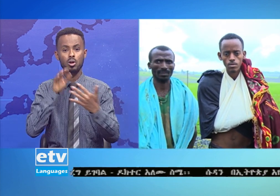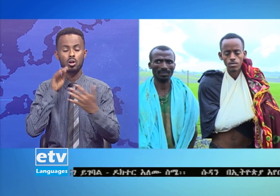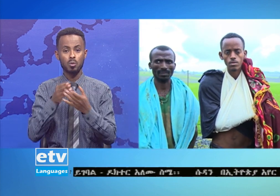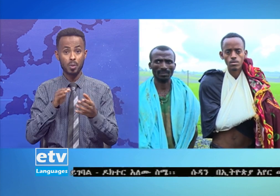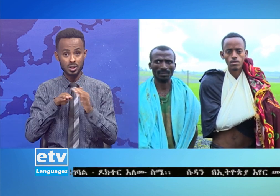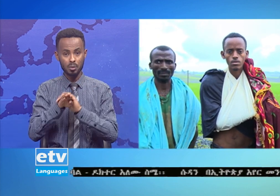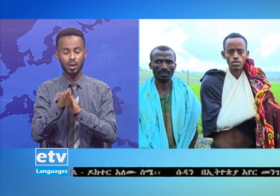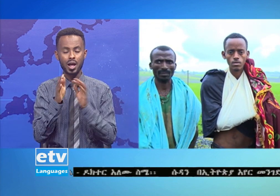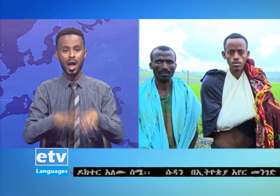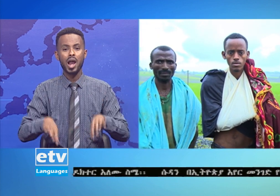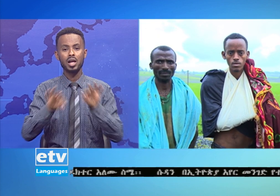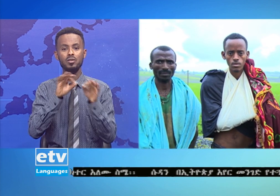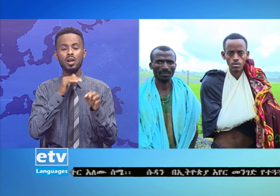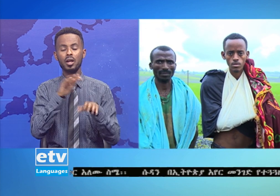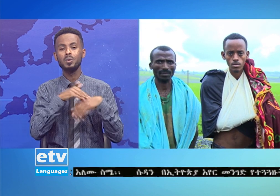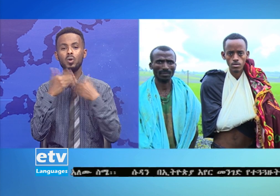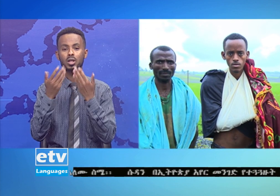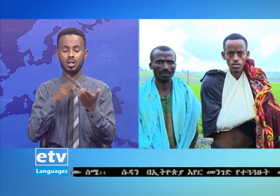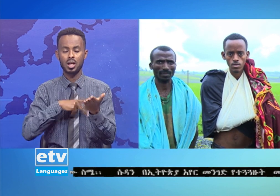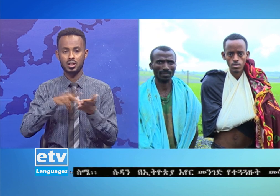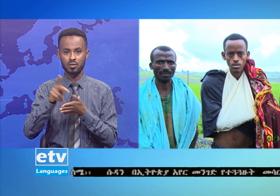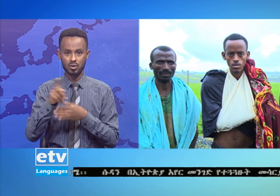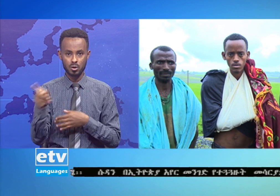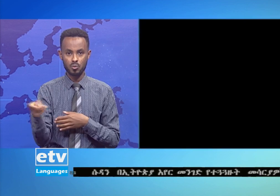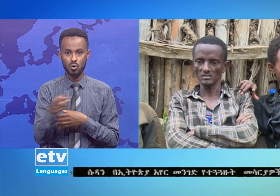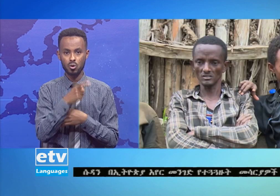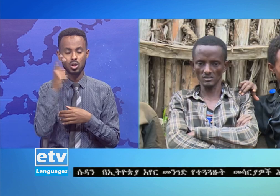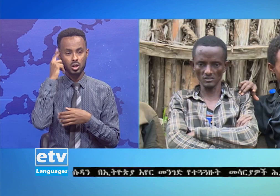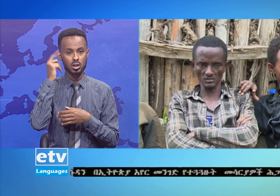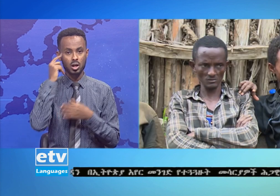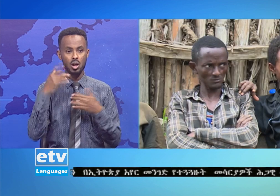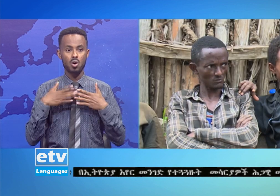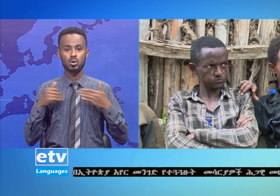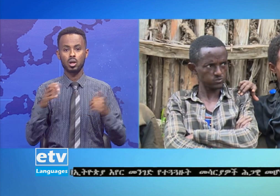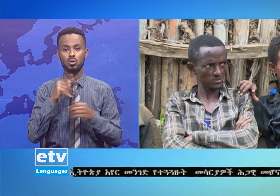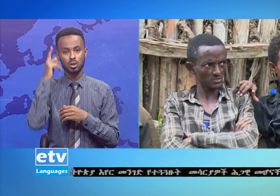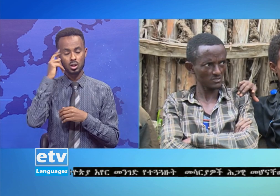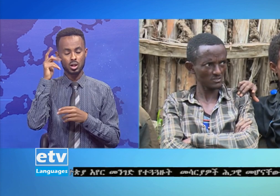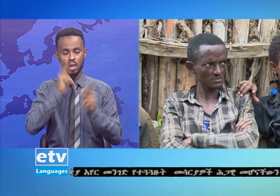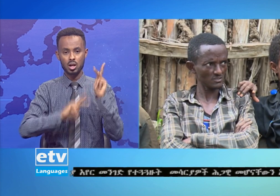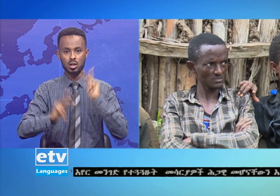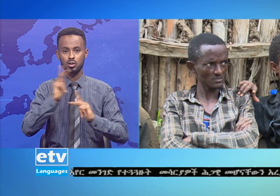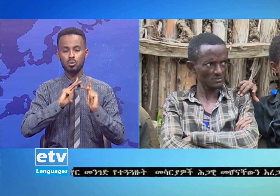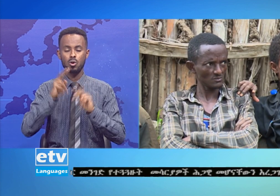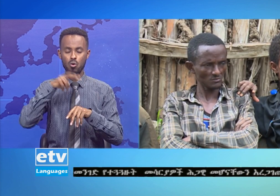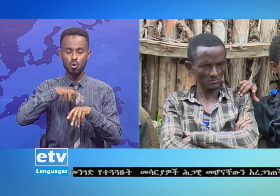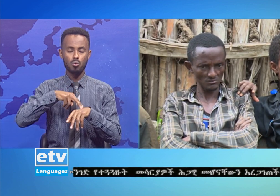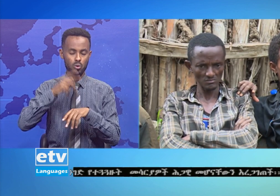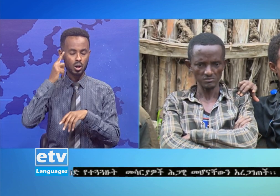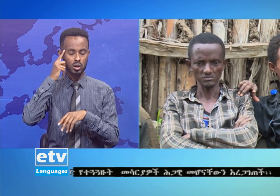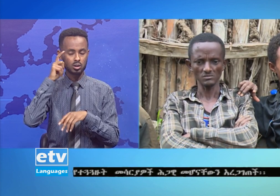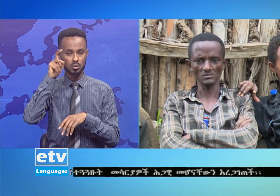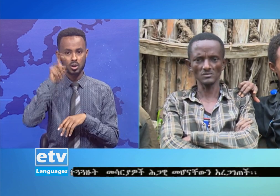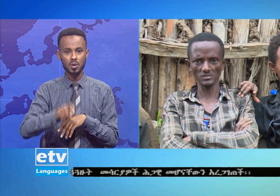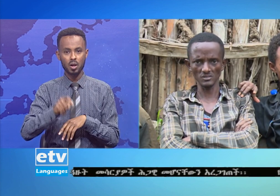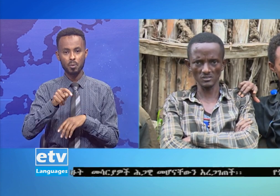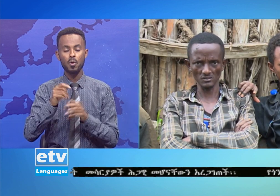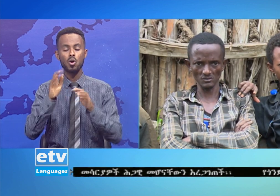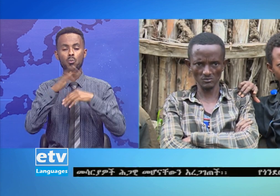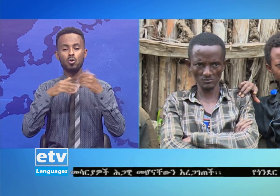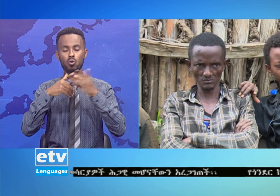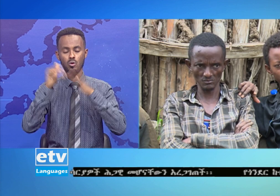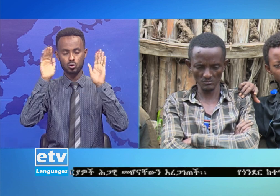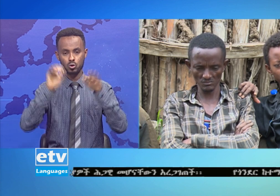በመማገድ አላስፈላጊ መስዋዕትነት እያስከፈለ በመሆኑ የትግራይ ወጣቶችና የትግራይ ህዝብ ቆም ብሎ ሊያስብ እንደሚገባም